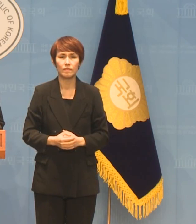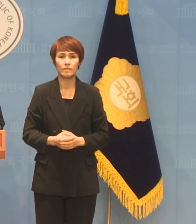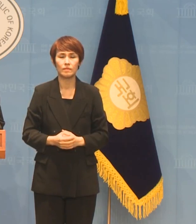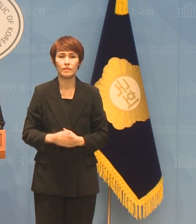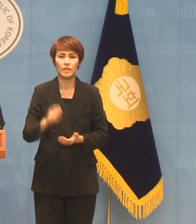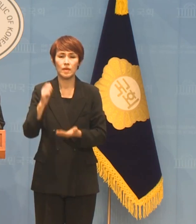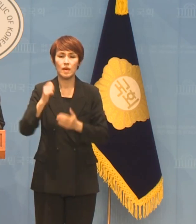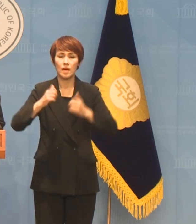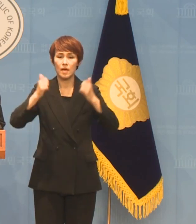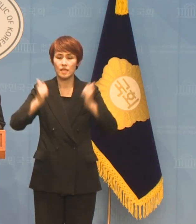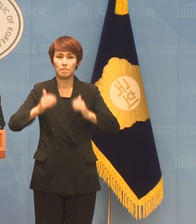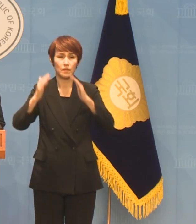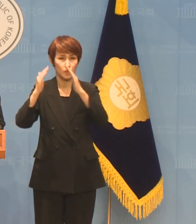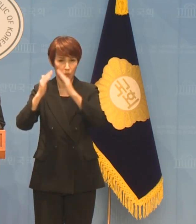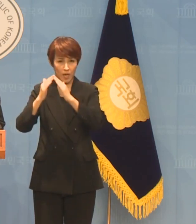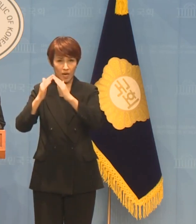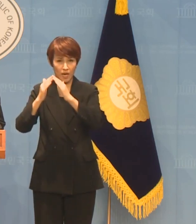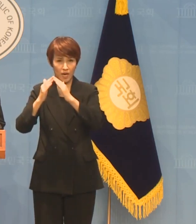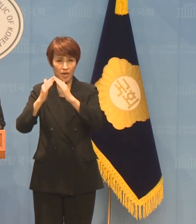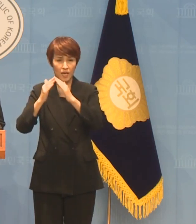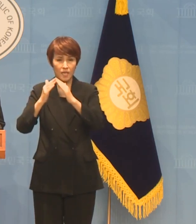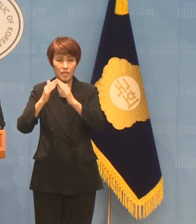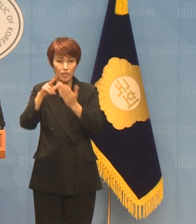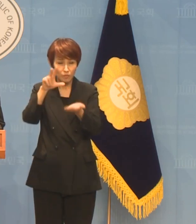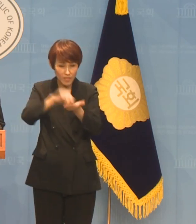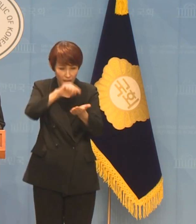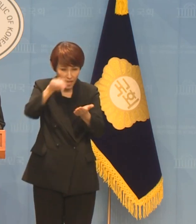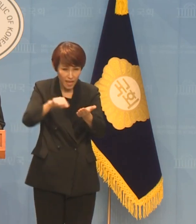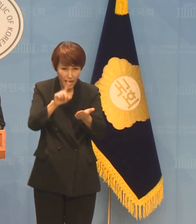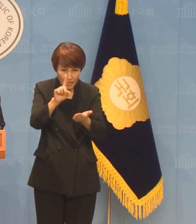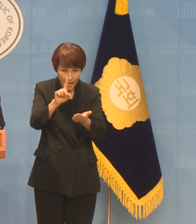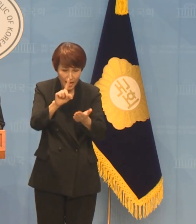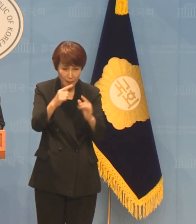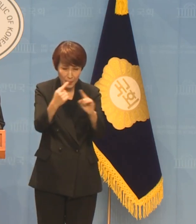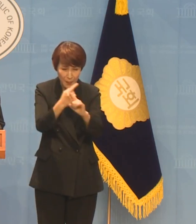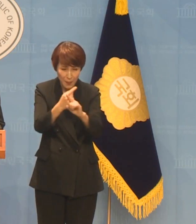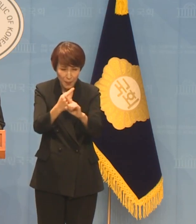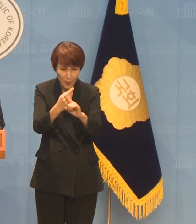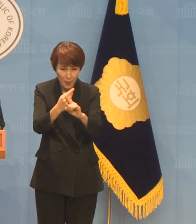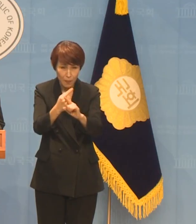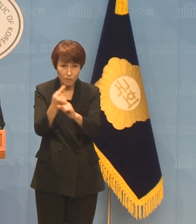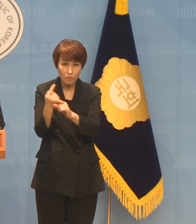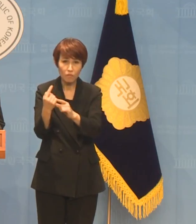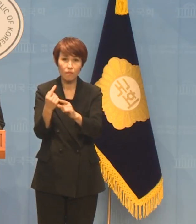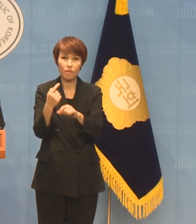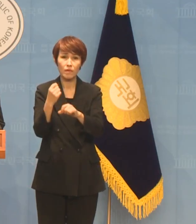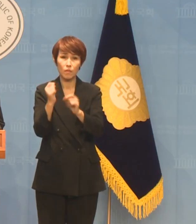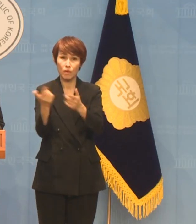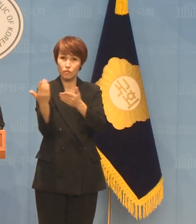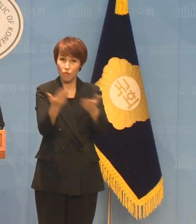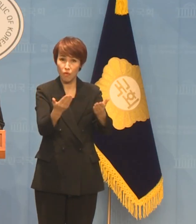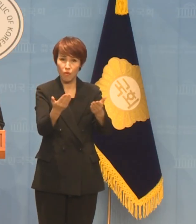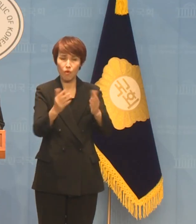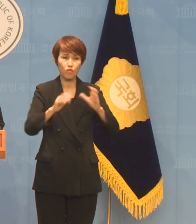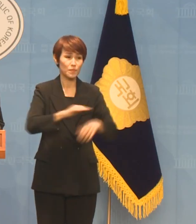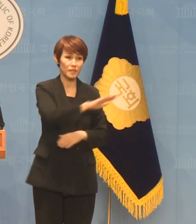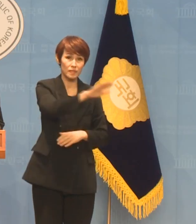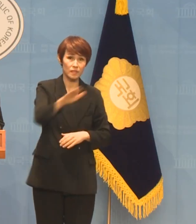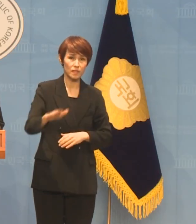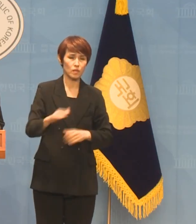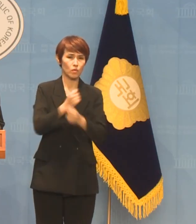헌재가 하자 중 겨우 하나를 땜질해서 무리수를 둔다면 국민이